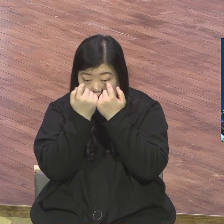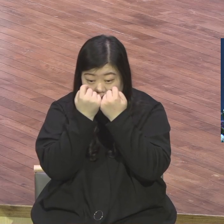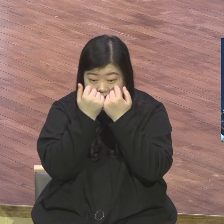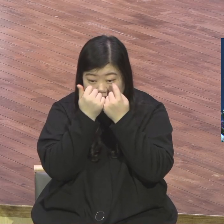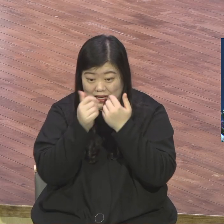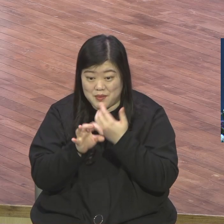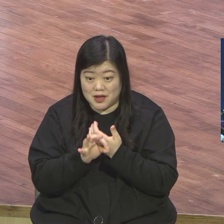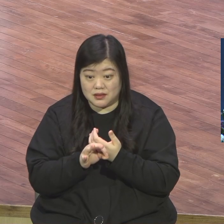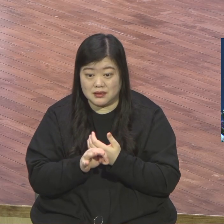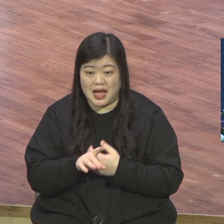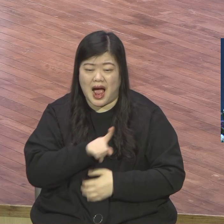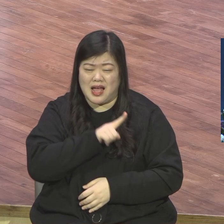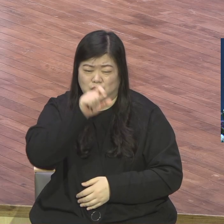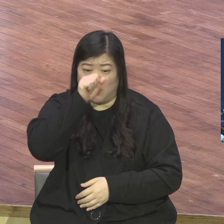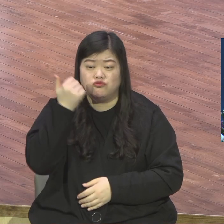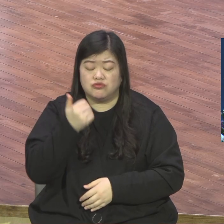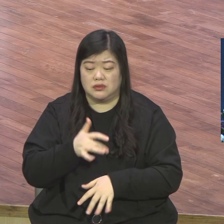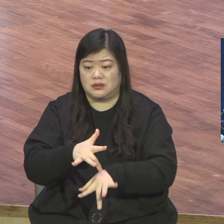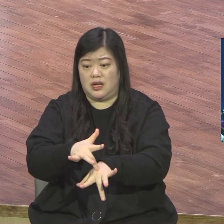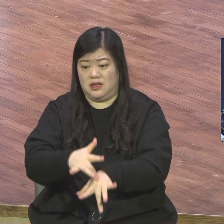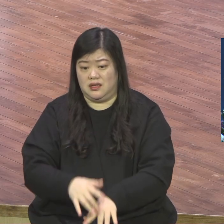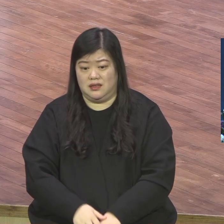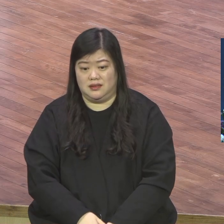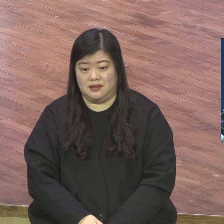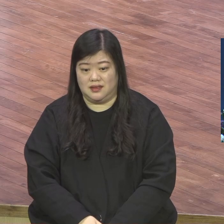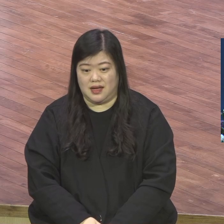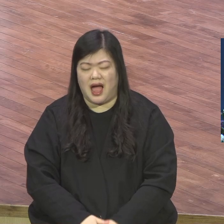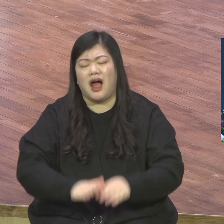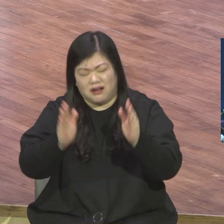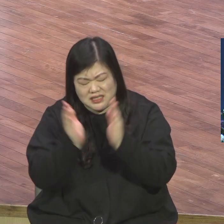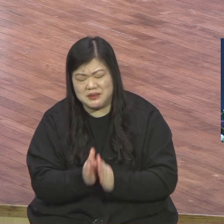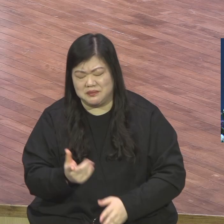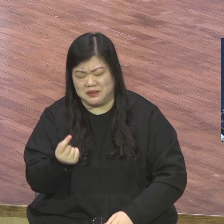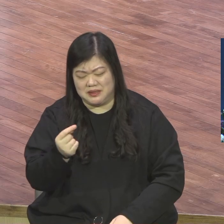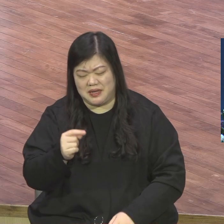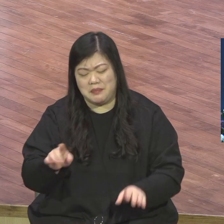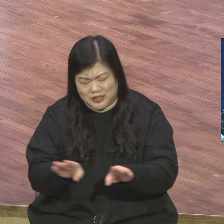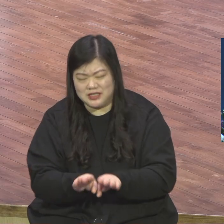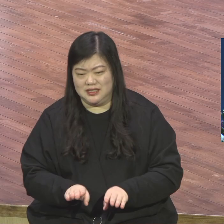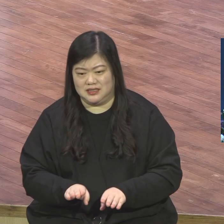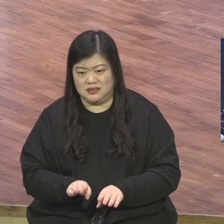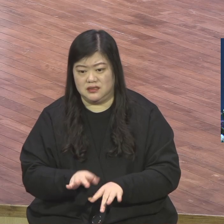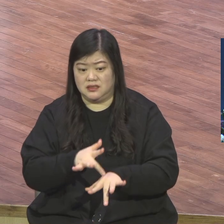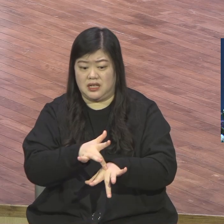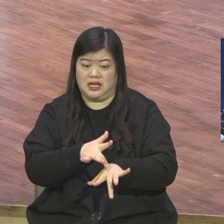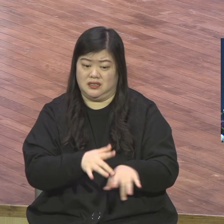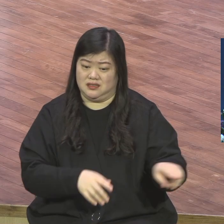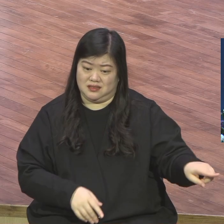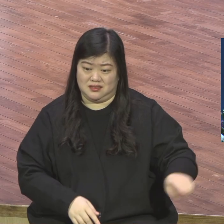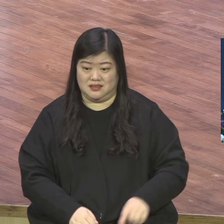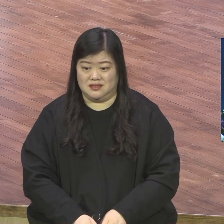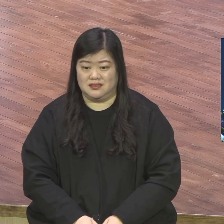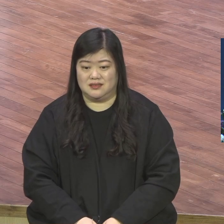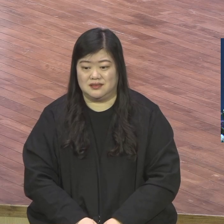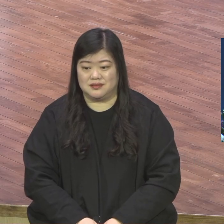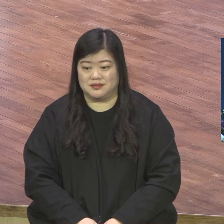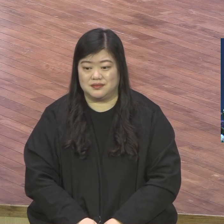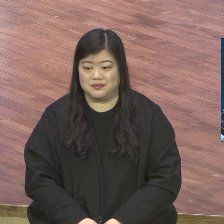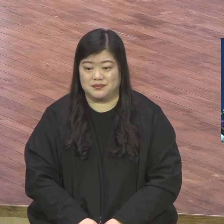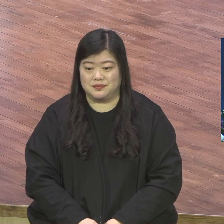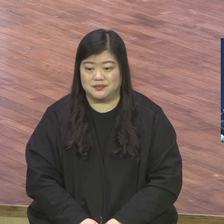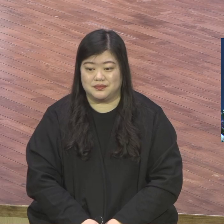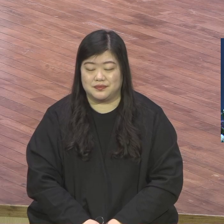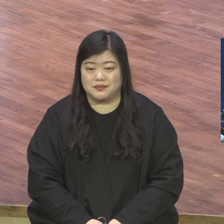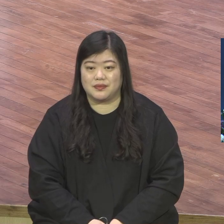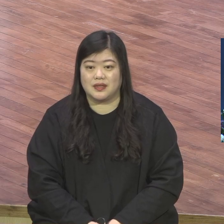자 누리시기 바랍니다. 그 핵심이 뭐냐? 누린다. 뭘 누리라는 얘기냐? 그 핵심이 뭐냐? 가장 많은 건